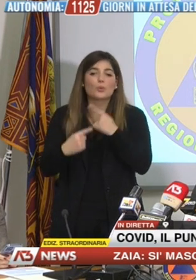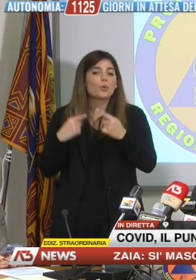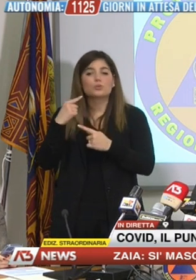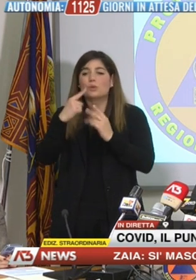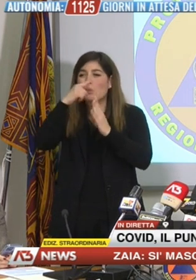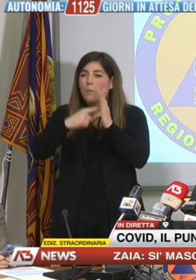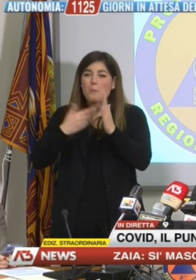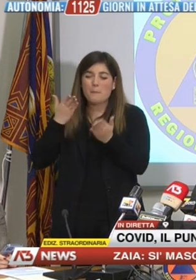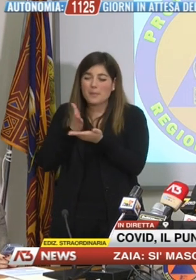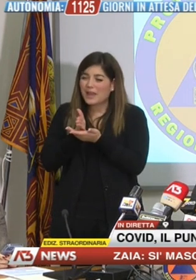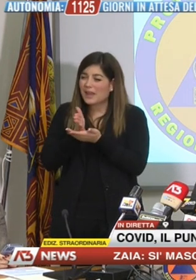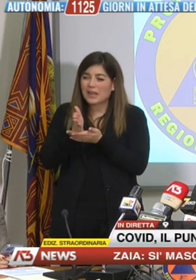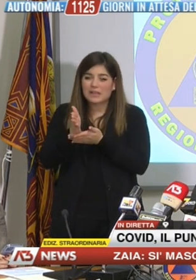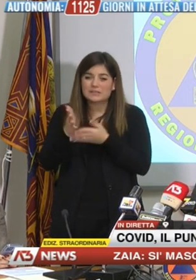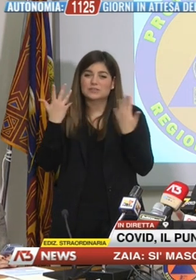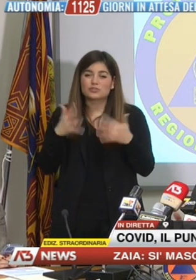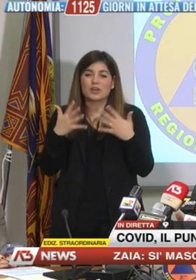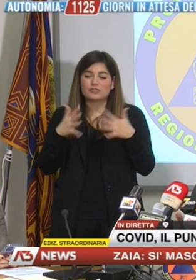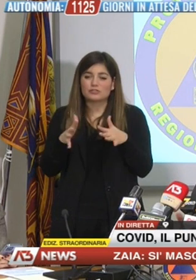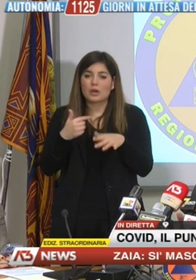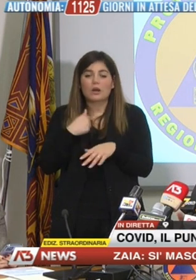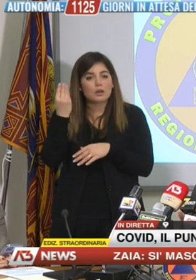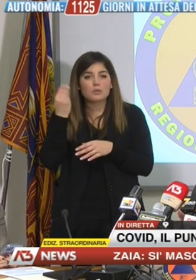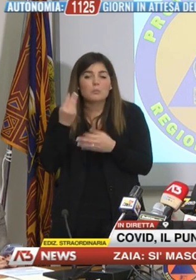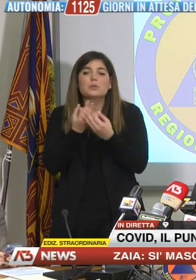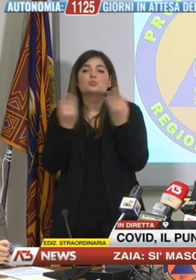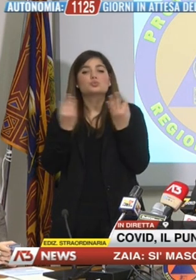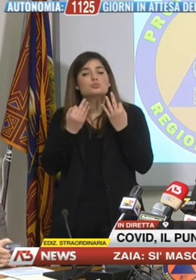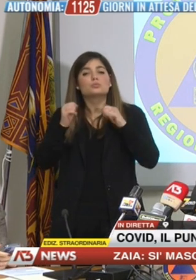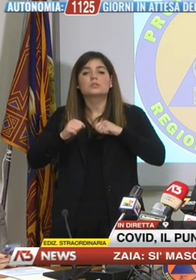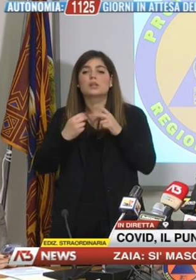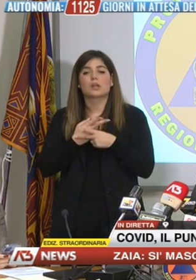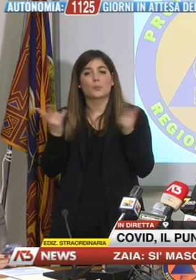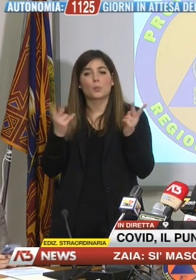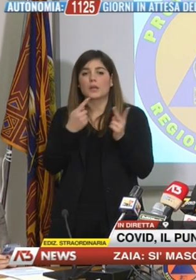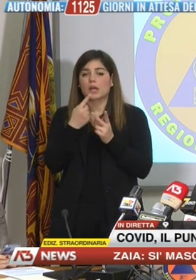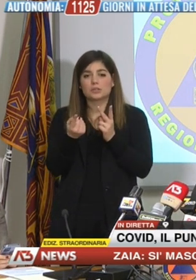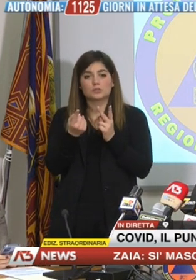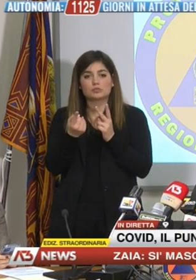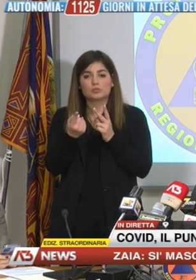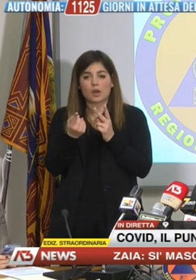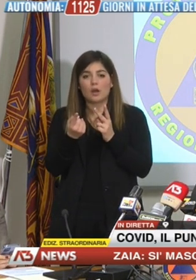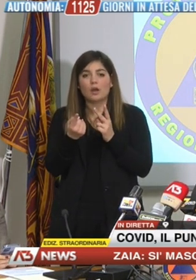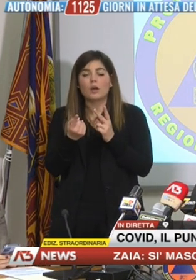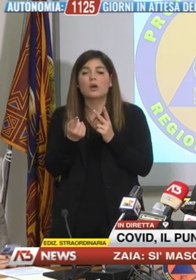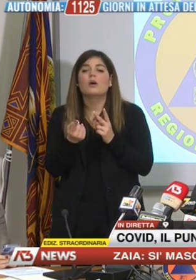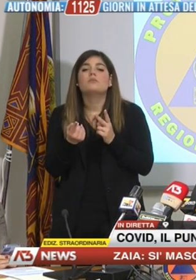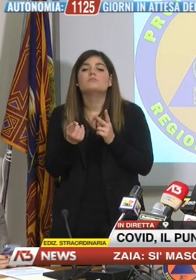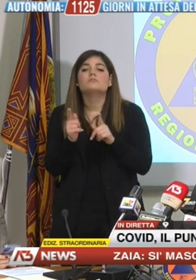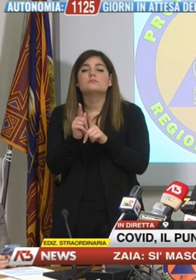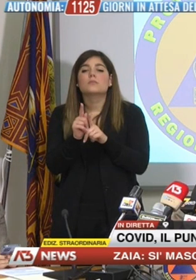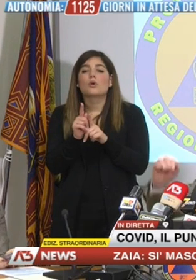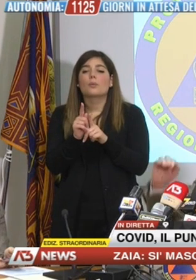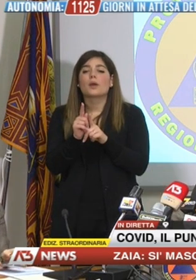io penso che sia doveroso che la sanità pubblica dica, faccia come Colombo, ha detto non sapete mettere in piedi